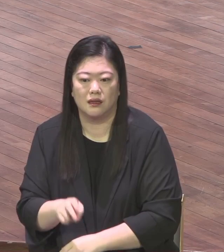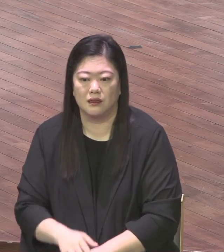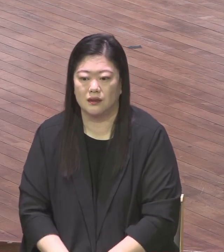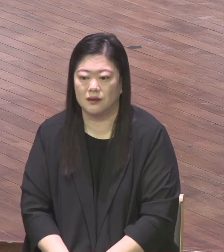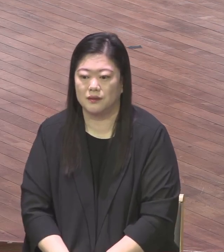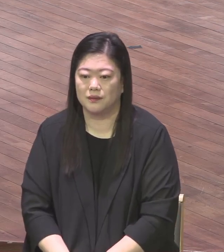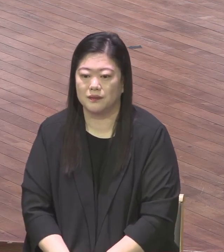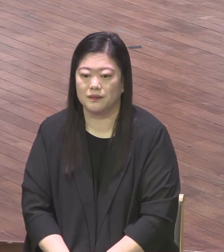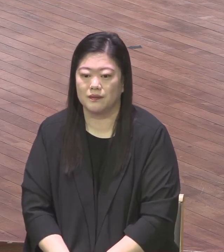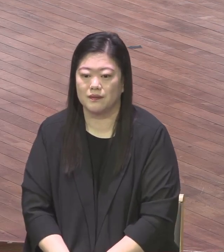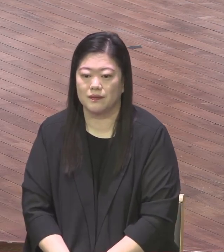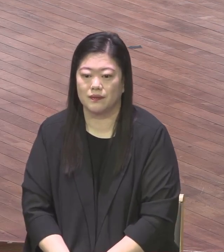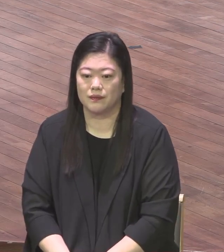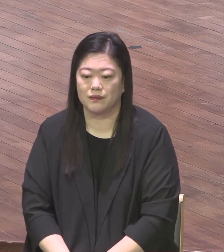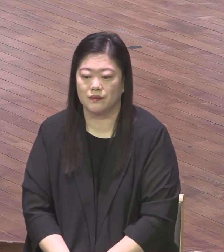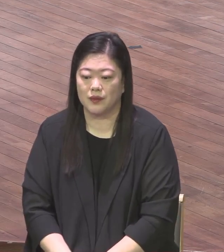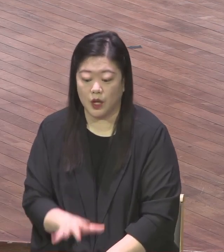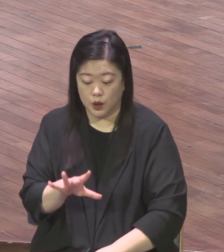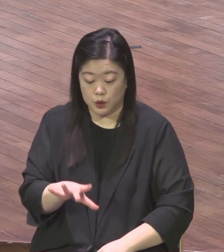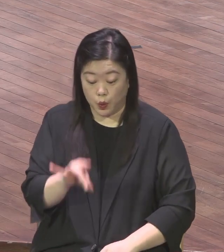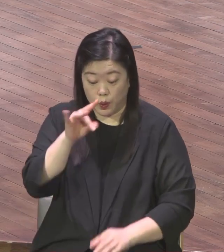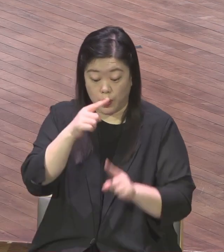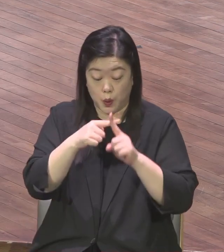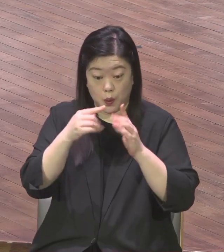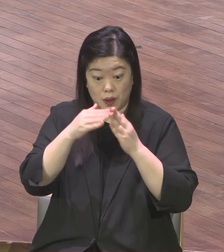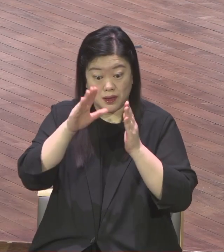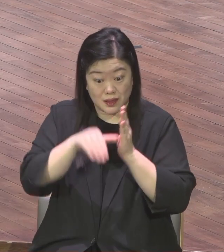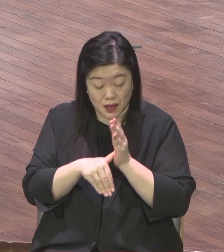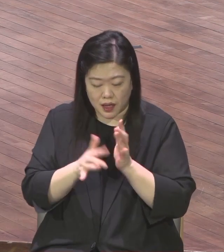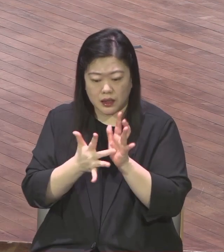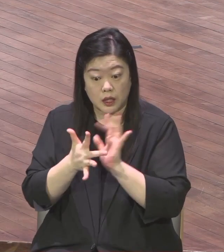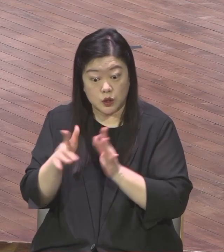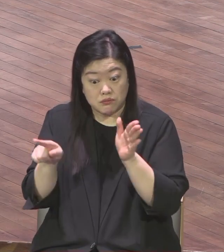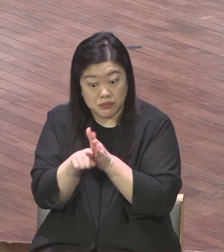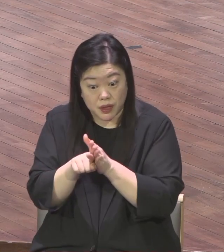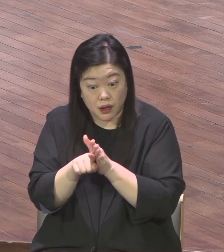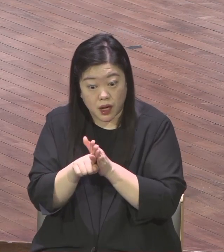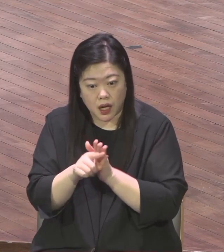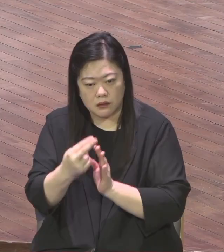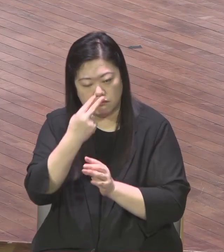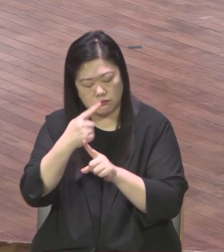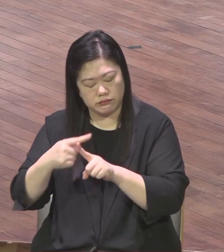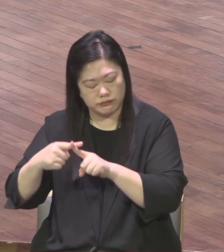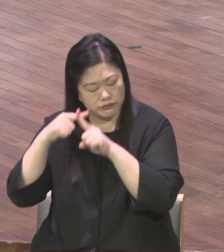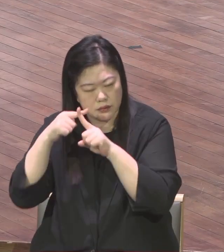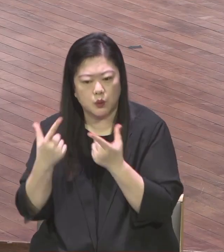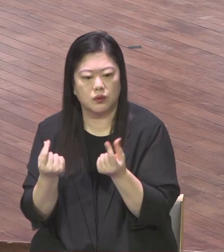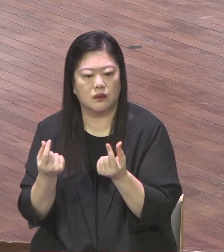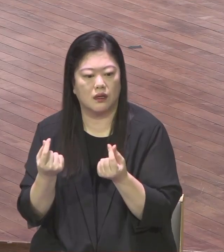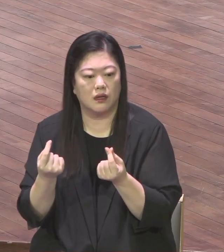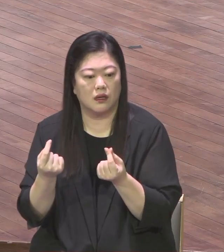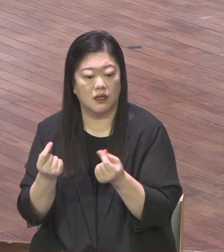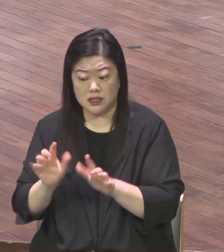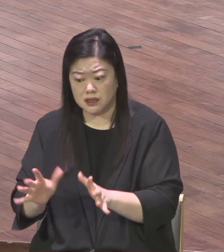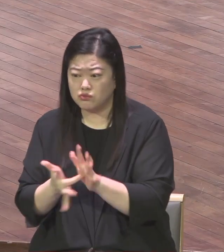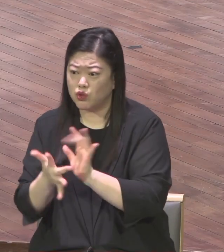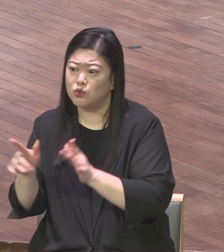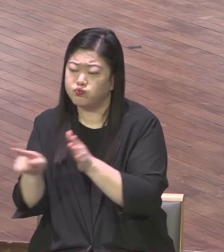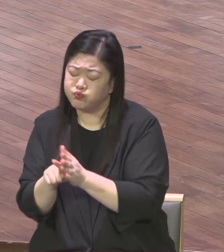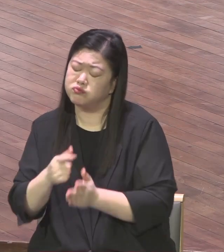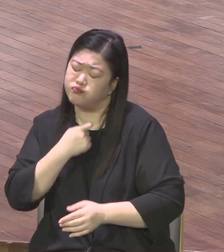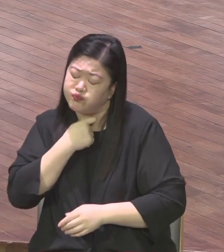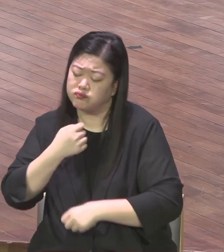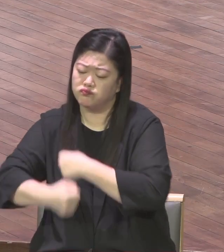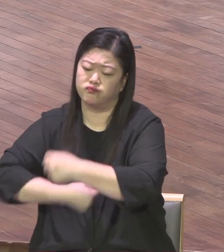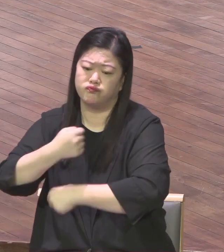초대교회 성도들은 생명을 걸고 신앙생활을 했어요. 요즘하고 다르죠. 그때는 예수